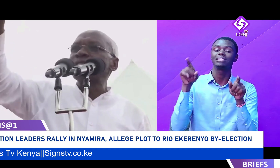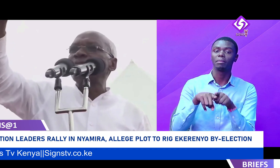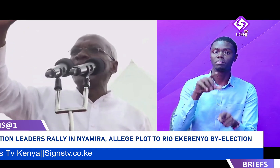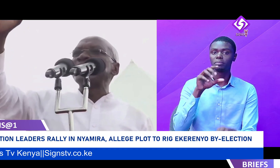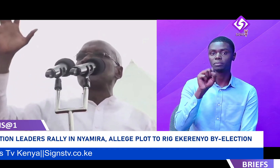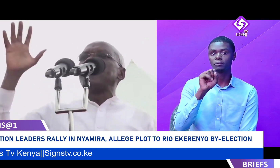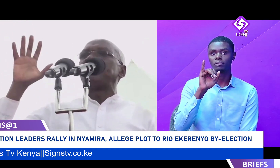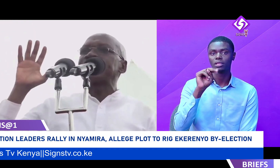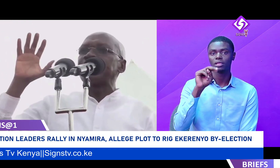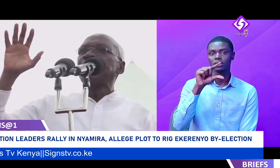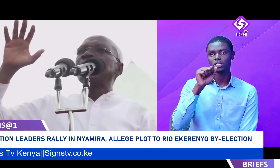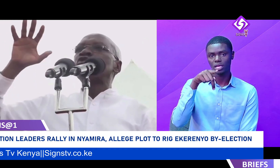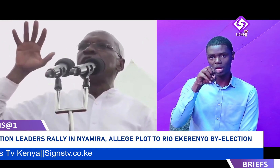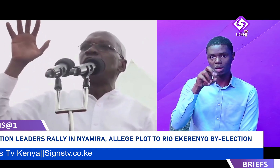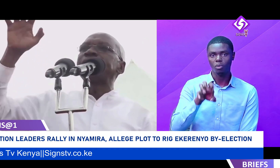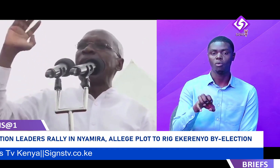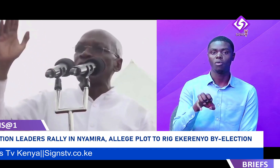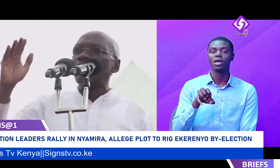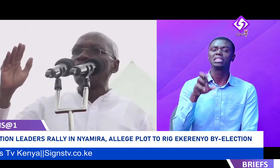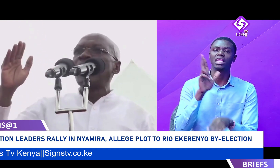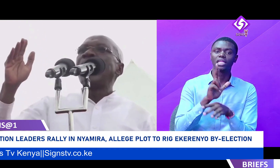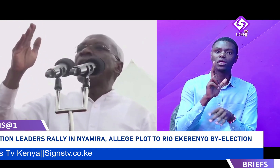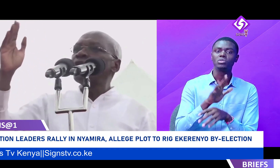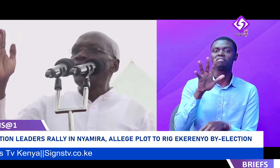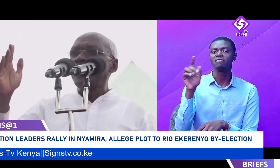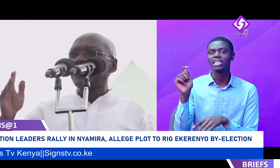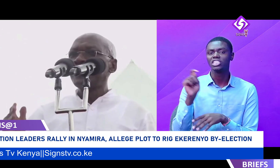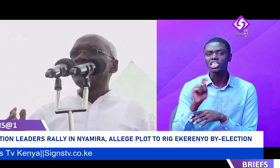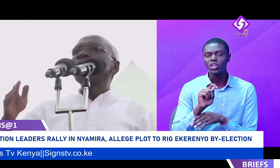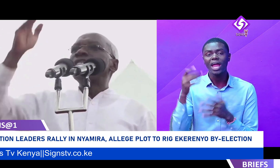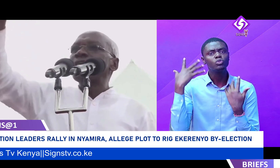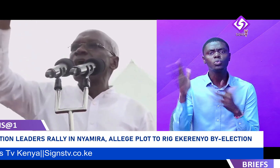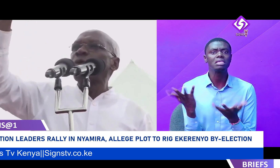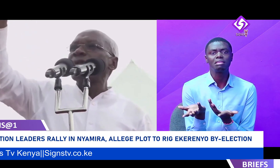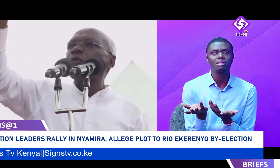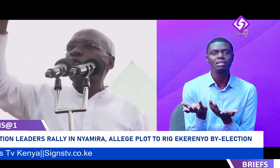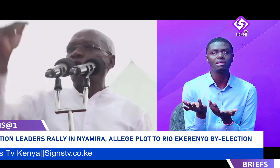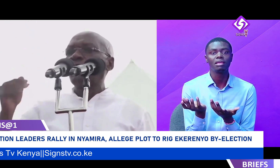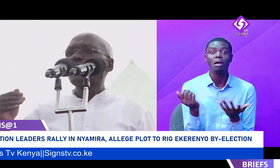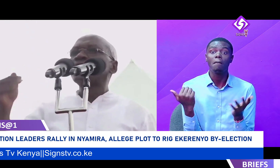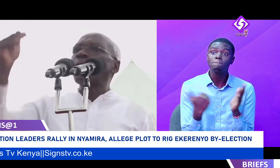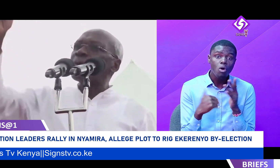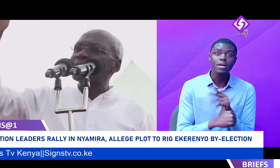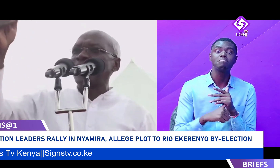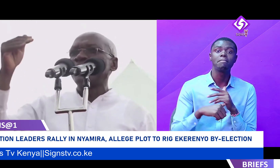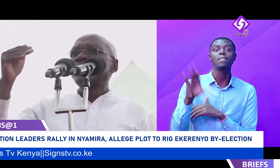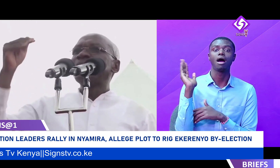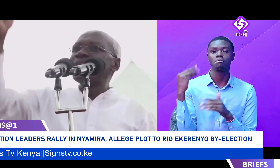vile atatumia pesa trilioni 5. Hajui shida ya kwenda huko sio pesa. Shida ya